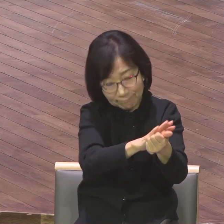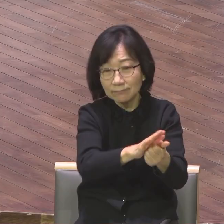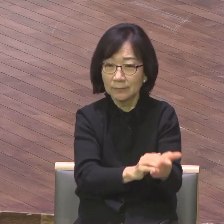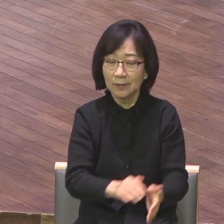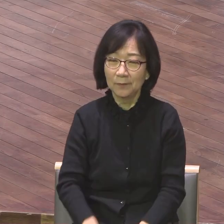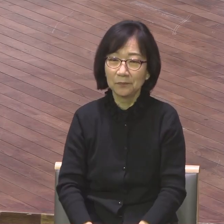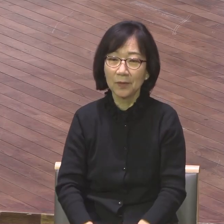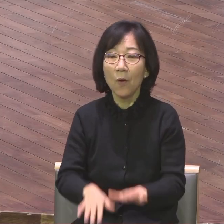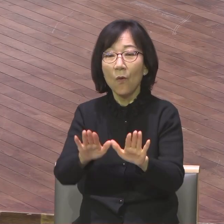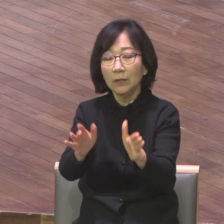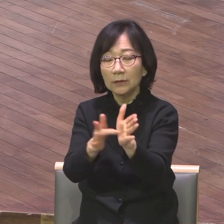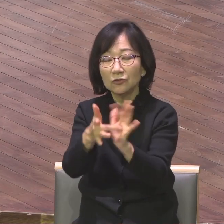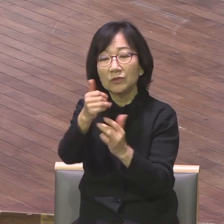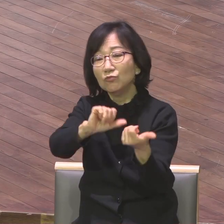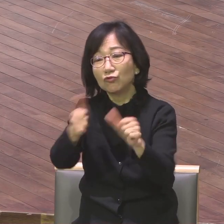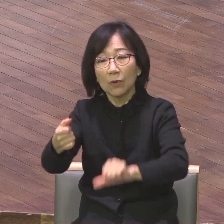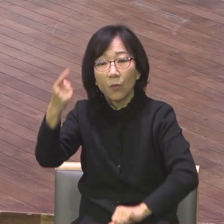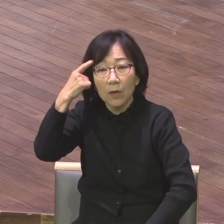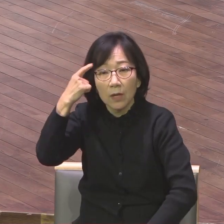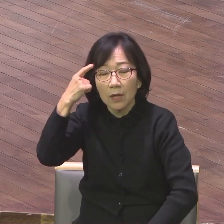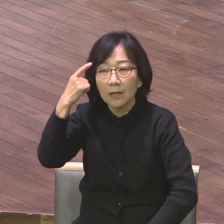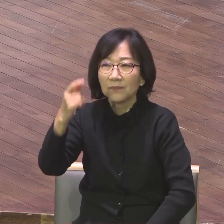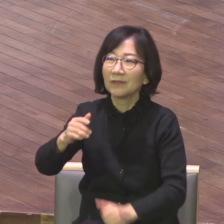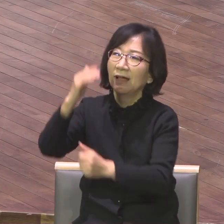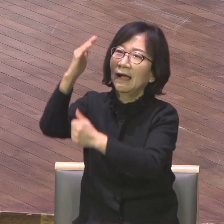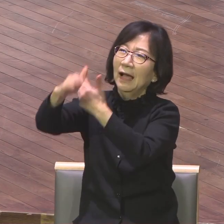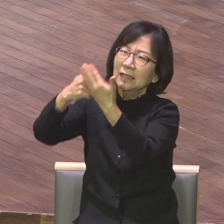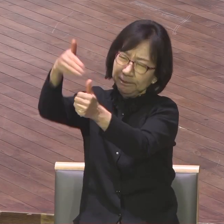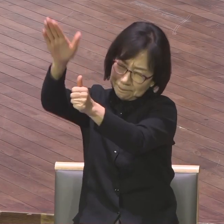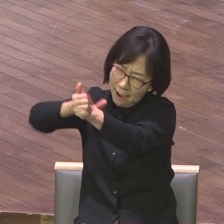신성모독죄로 십자가 처형을 받은 이